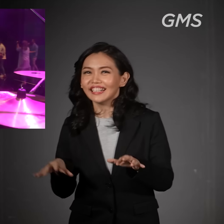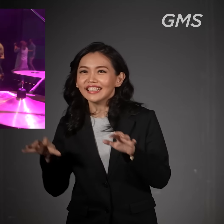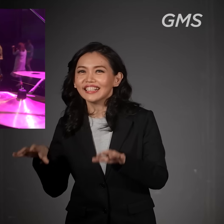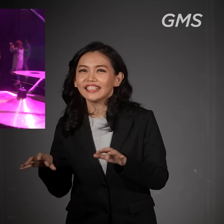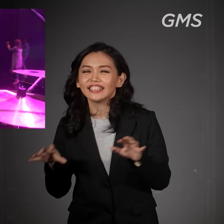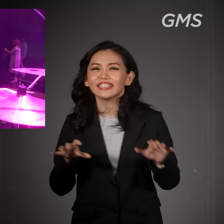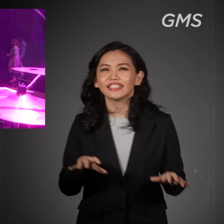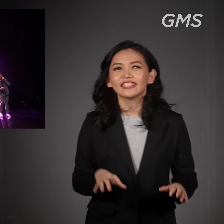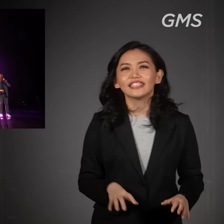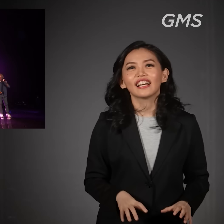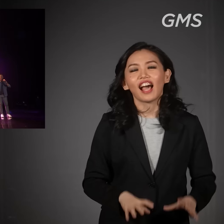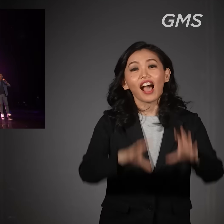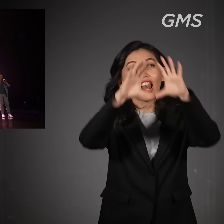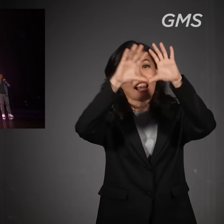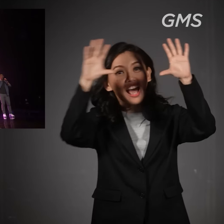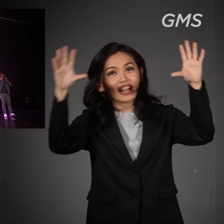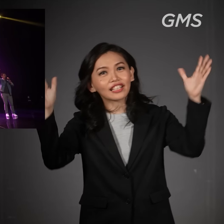Langit dan